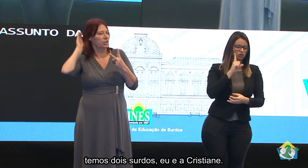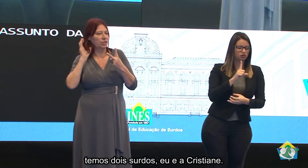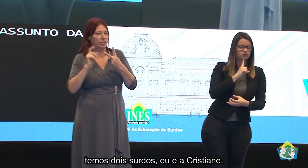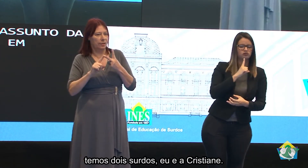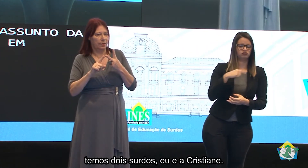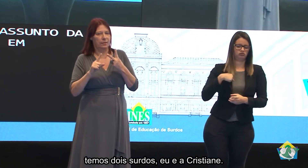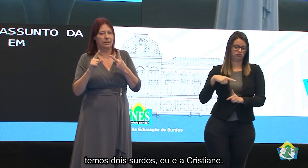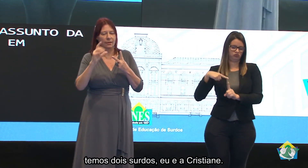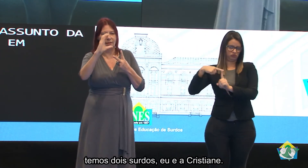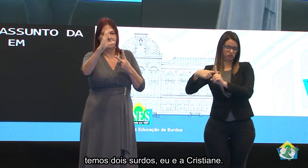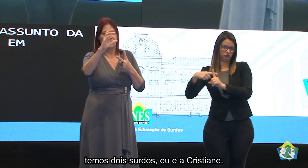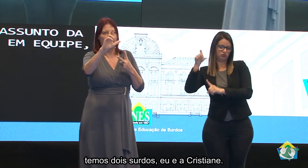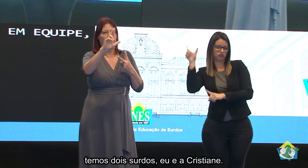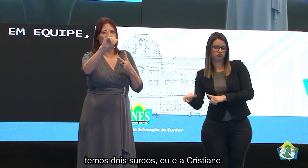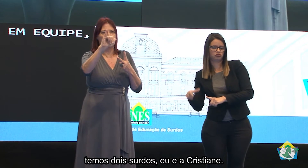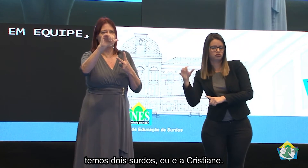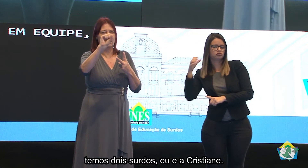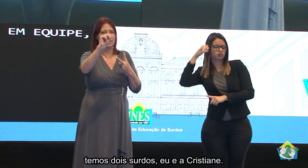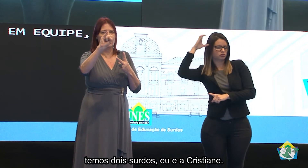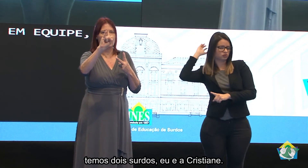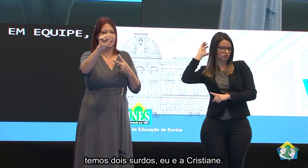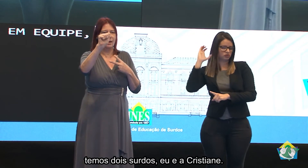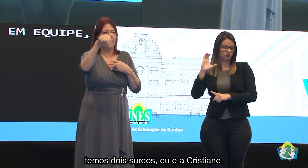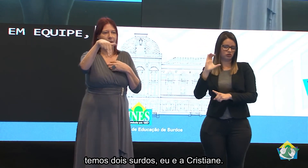surdos, eu